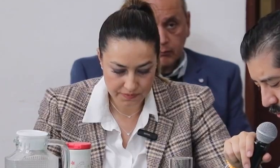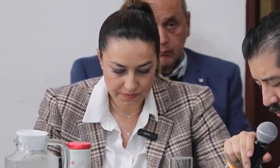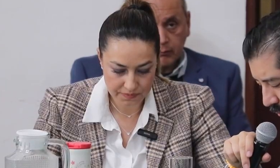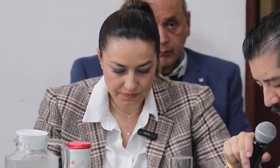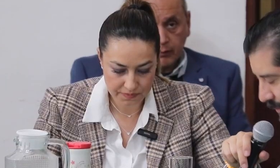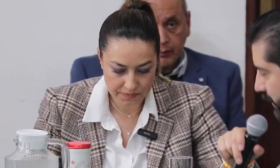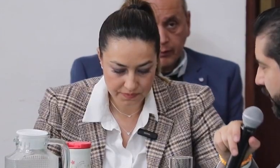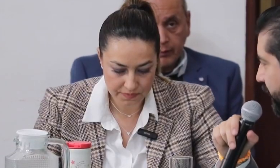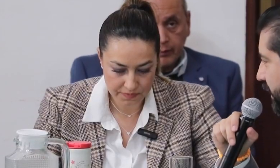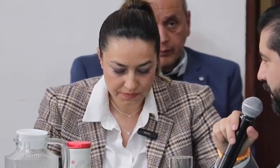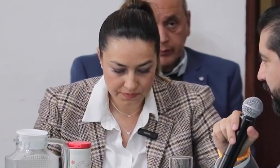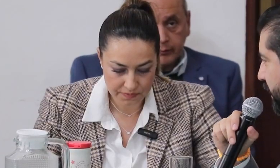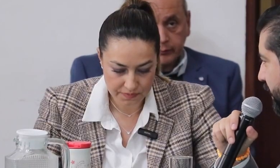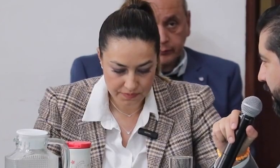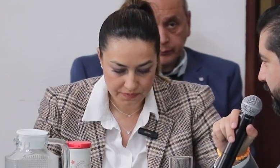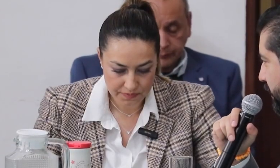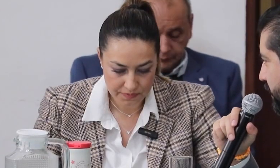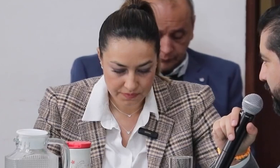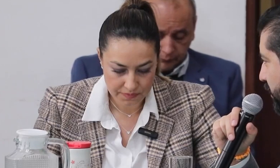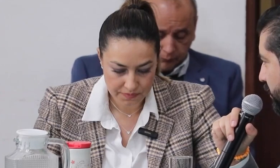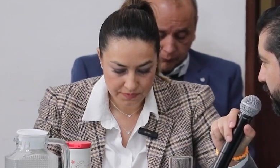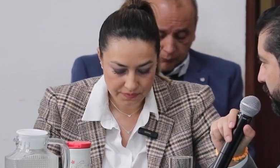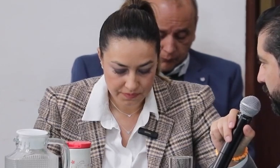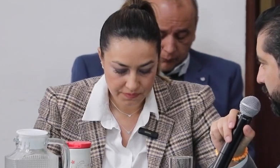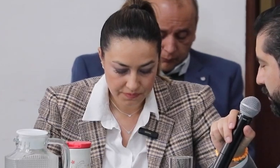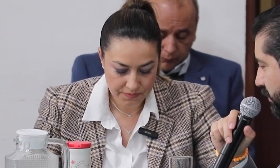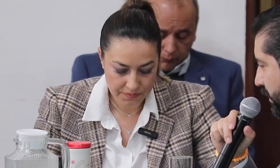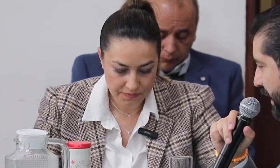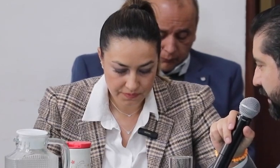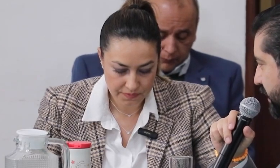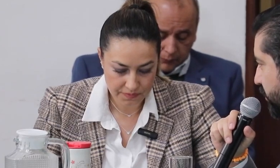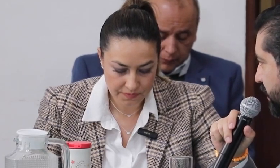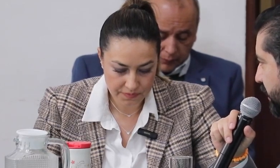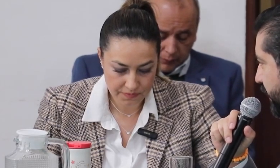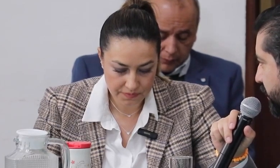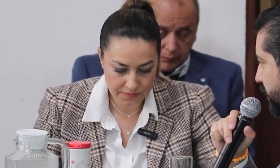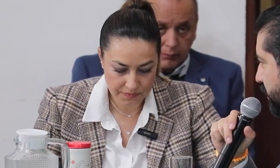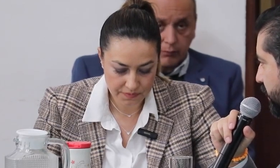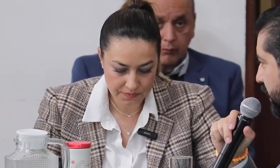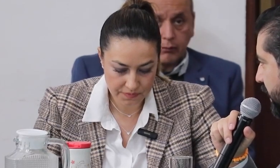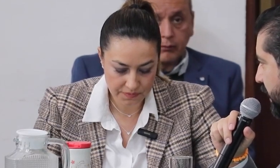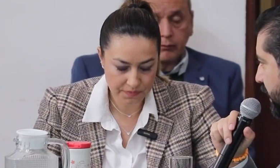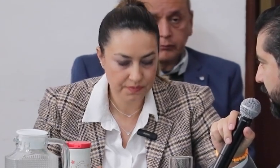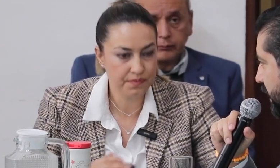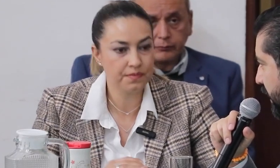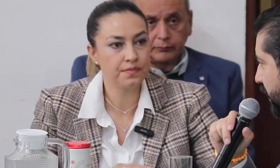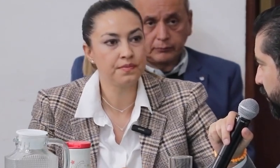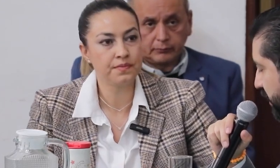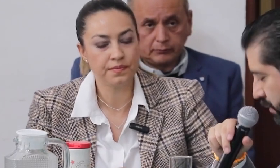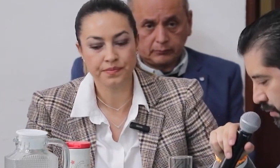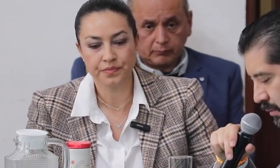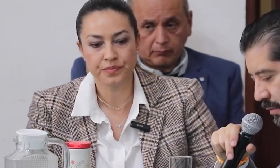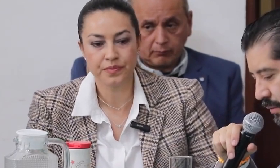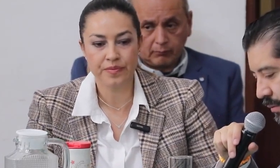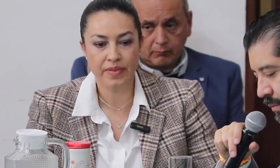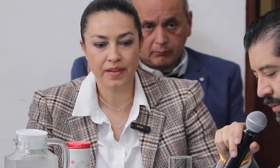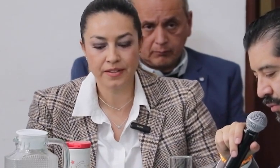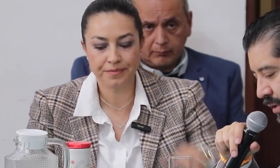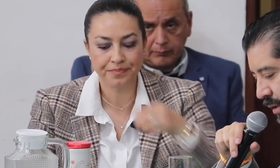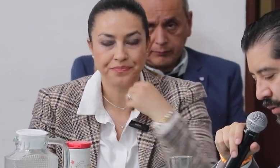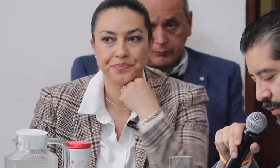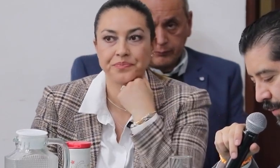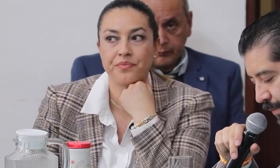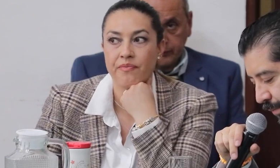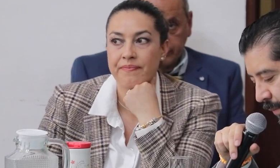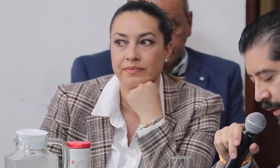preguntas. Definitivamente han sido grandes años de trabajo de la comisión.